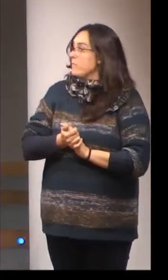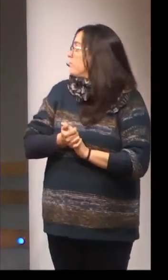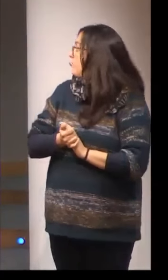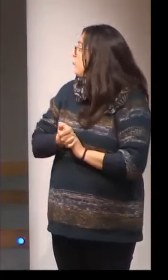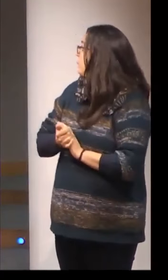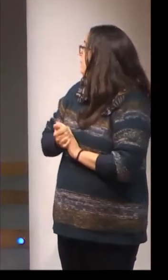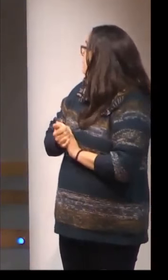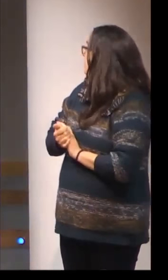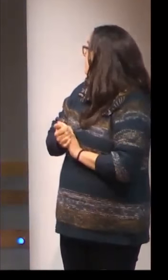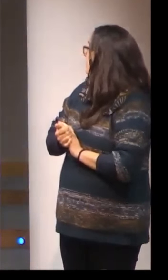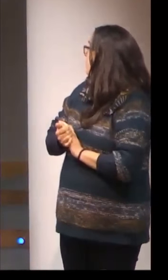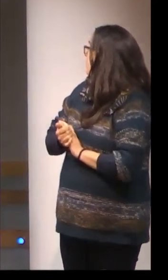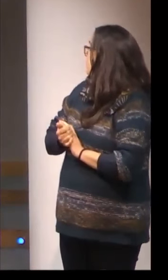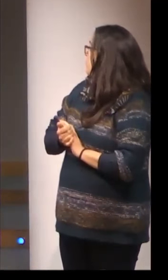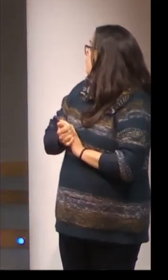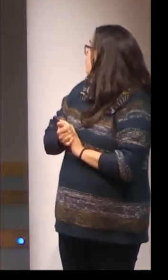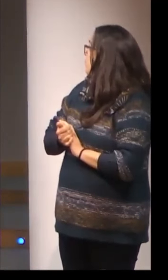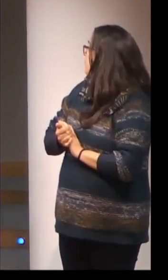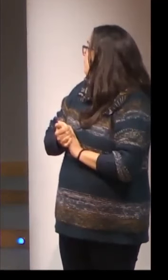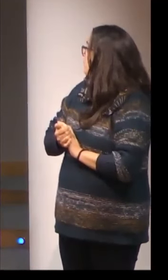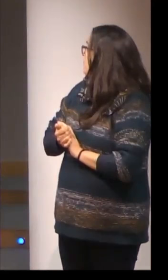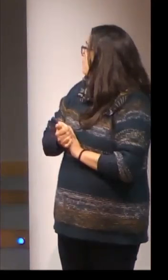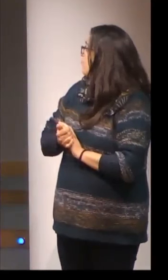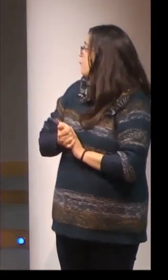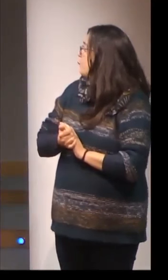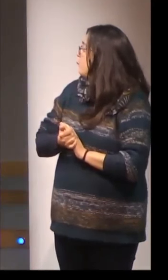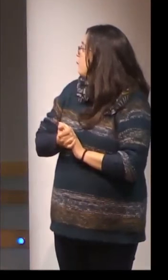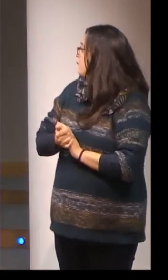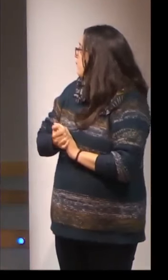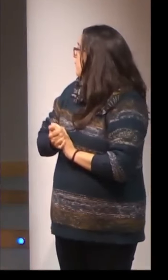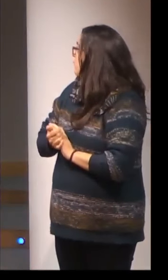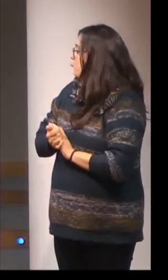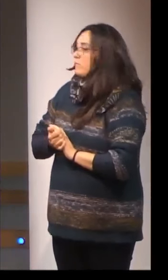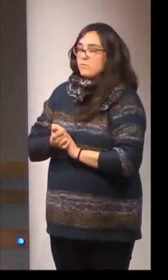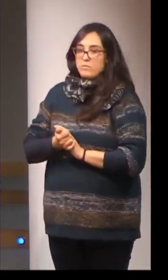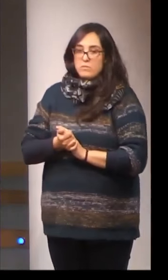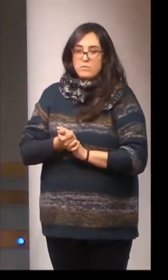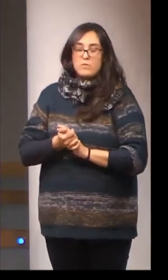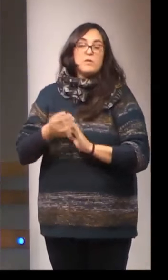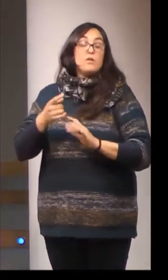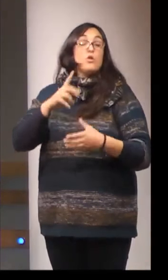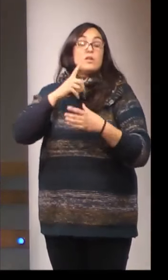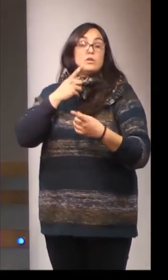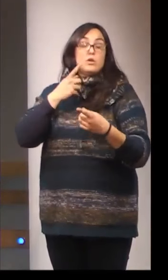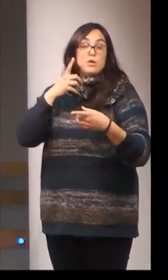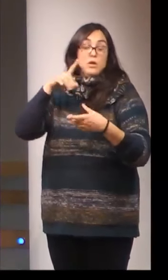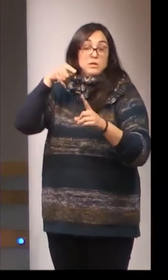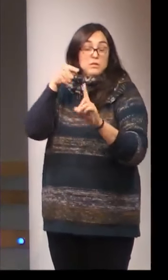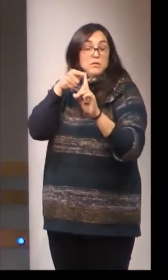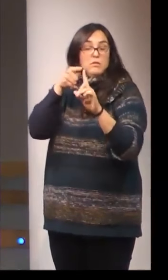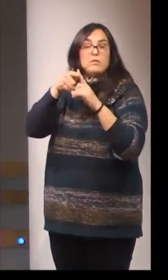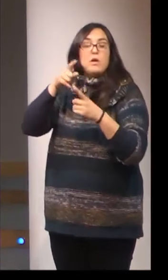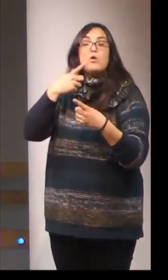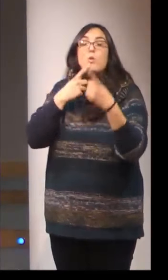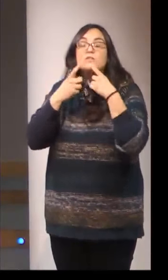conjuntamente se va al cuestionario, pero utilizando siempre la lengua de signos. Por eso son cuestionarios bilingües.